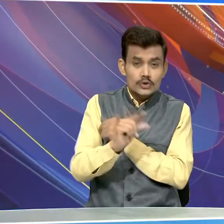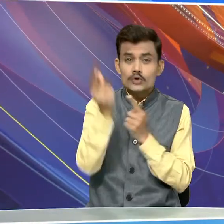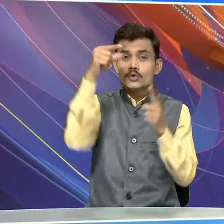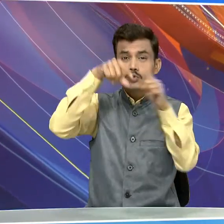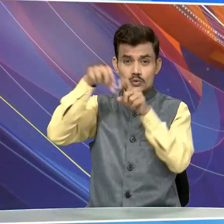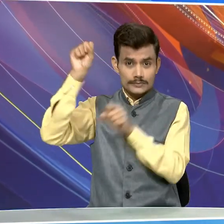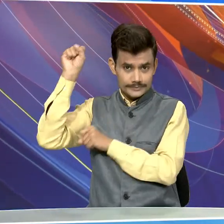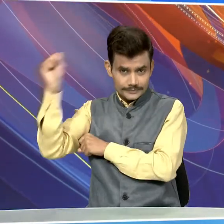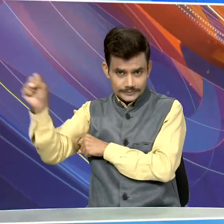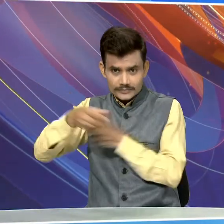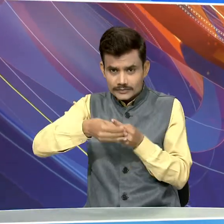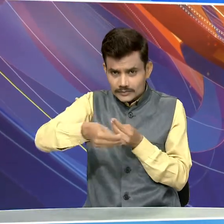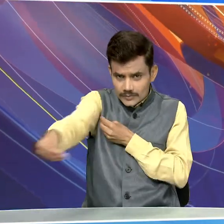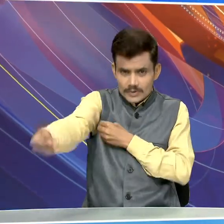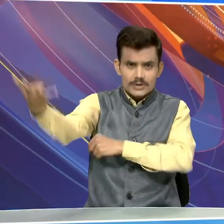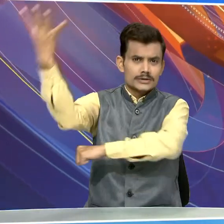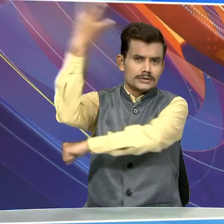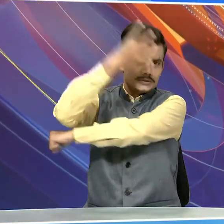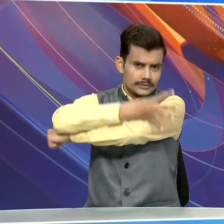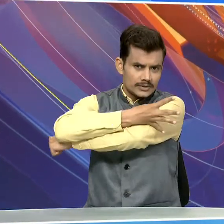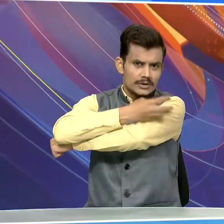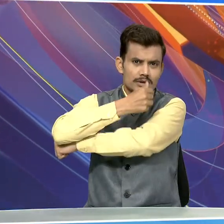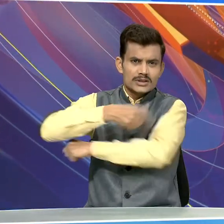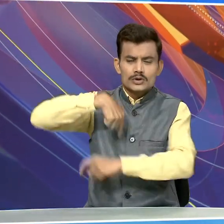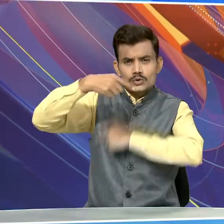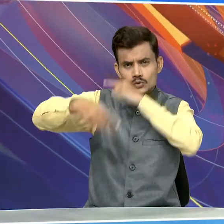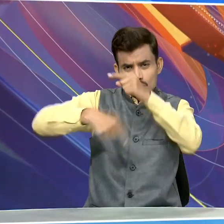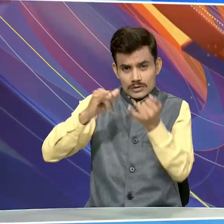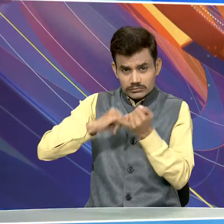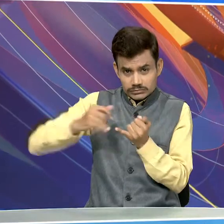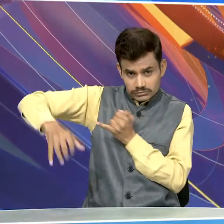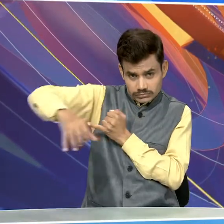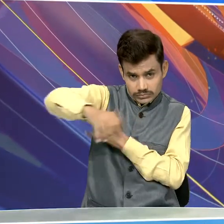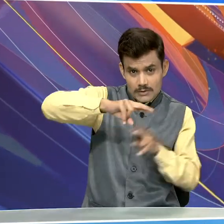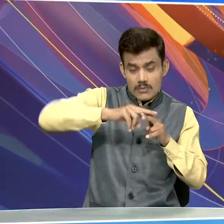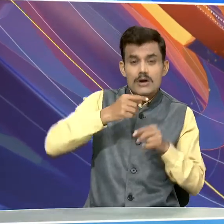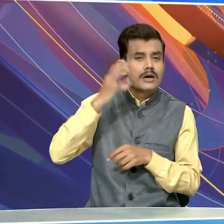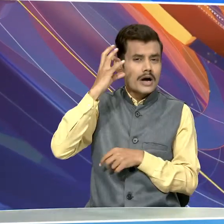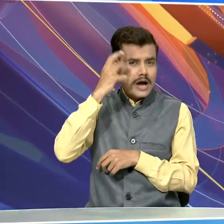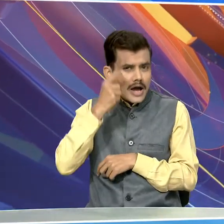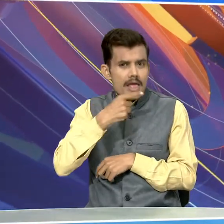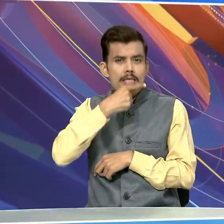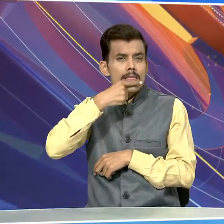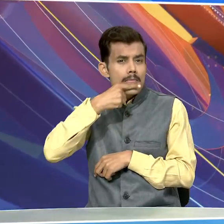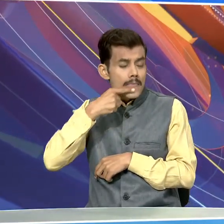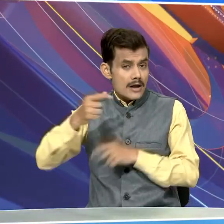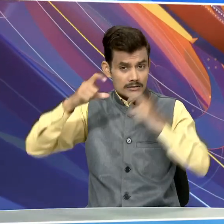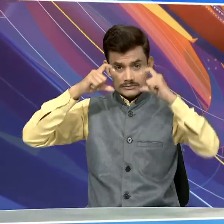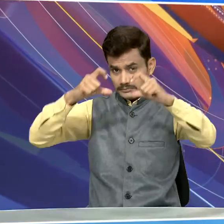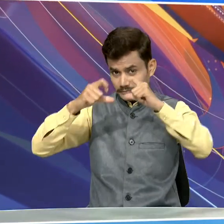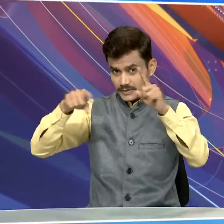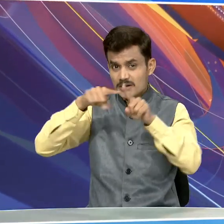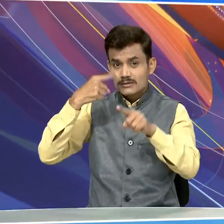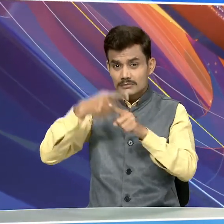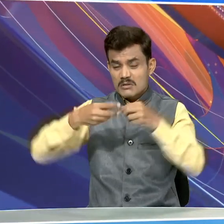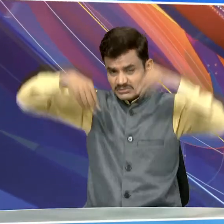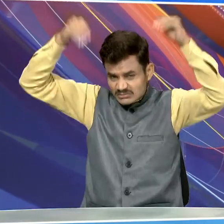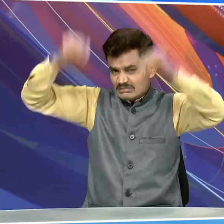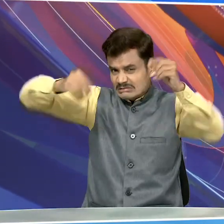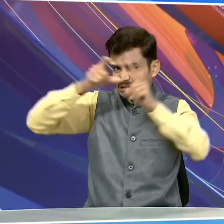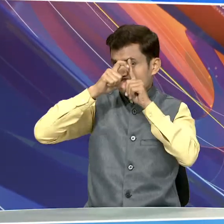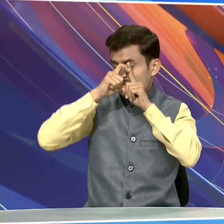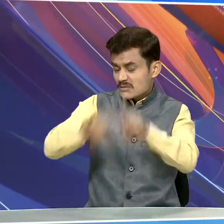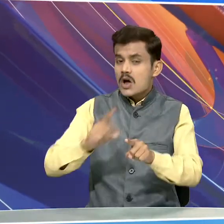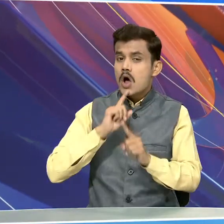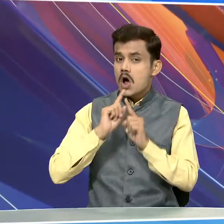विभाग ने उत्तराखंड में अगले 4 दिनों तक सभी जिलों में ऑरेंज और रेड अलर्ट के साथ तेज बारिश की चेतावनी